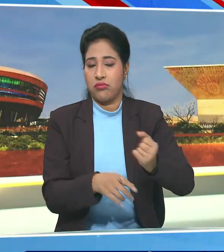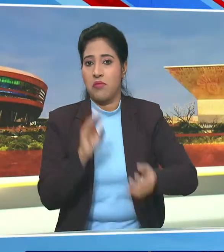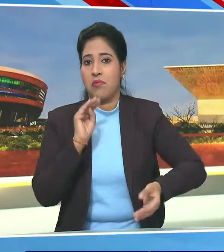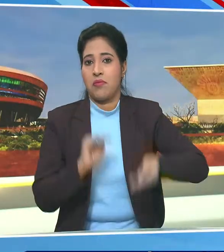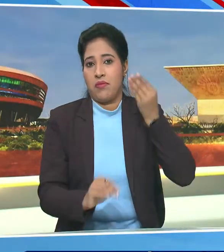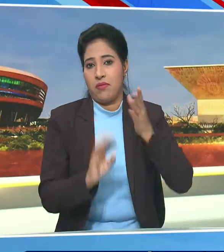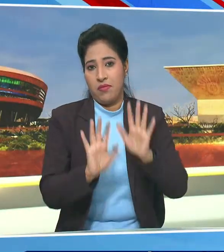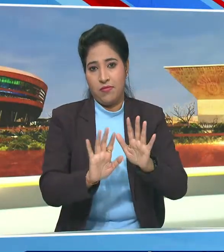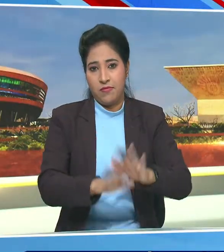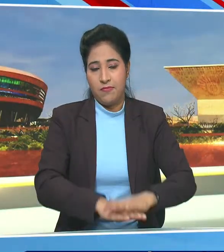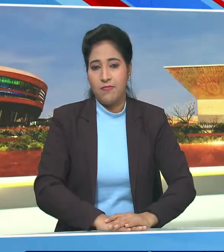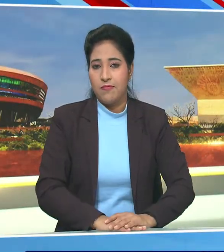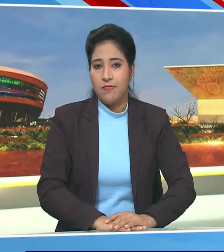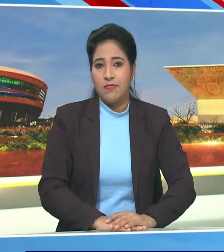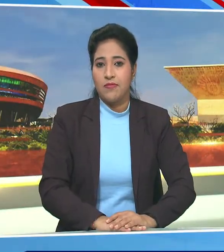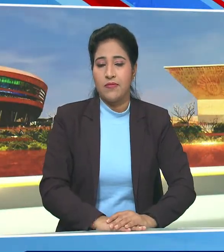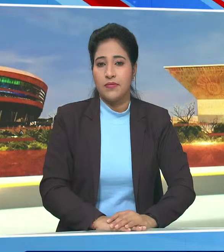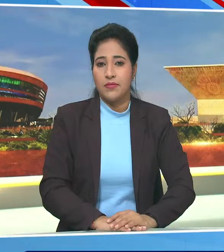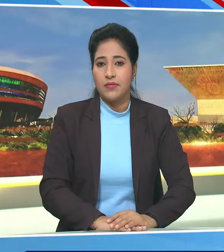है